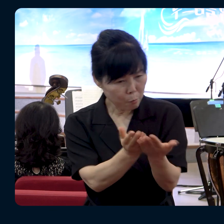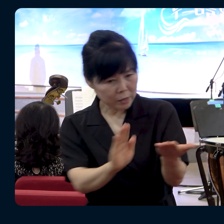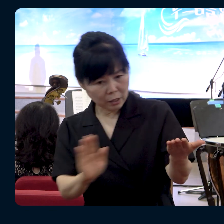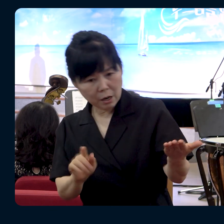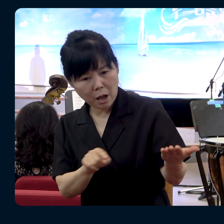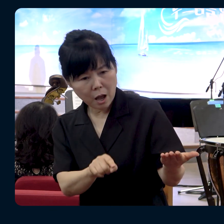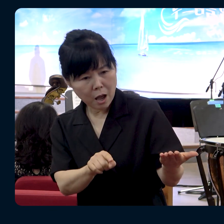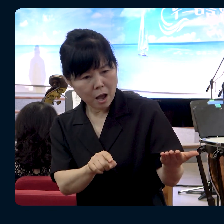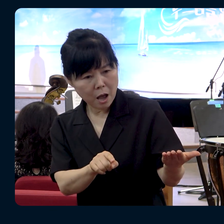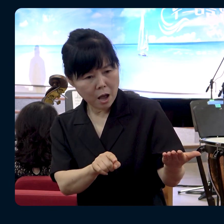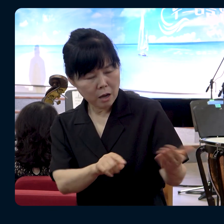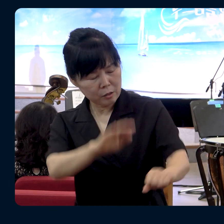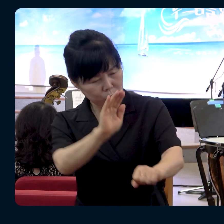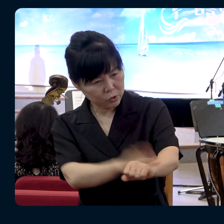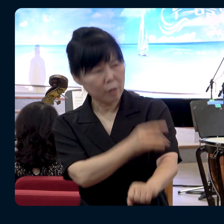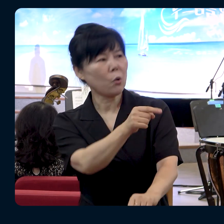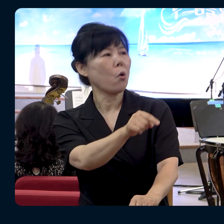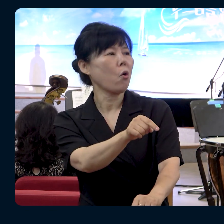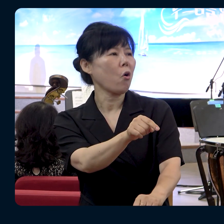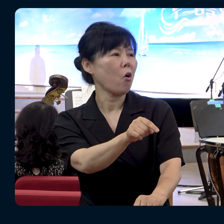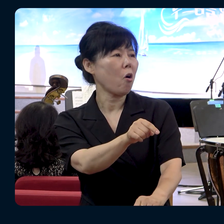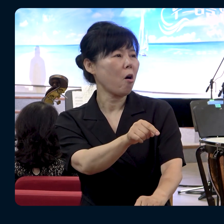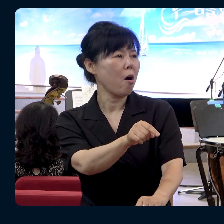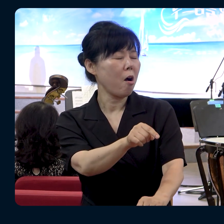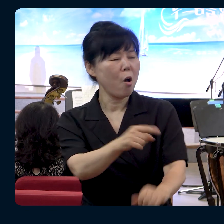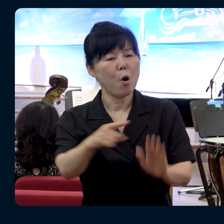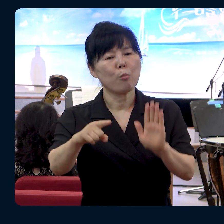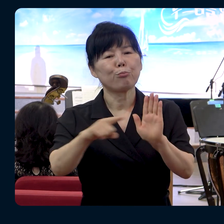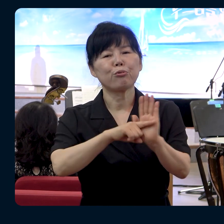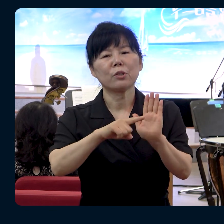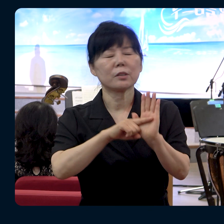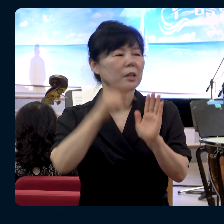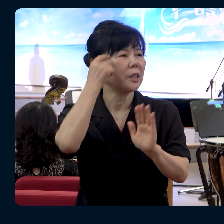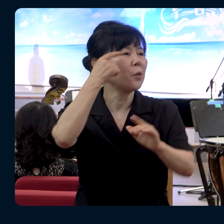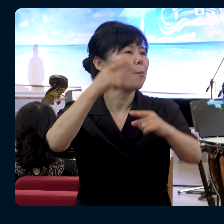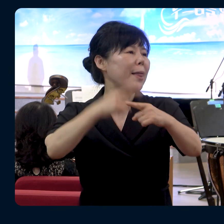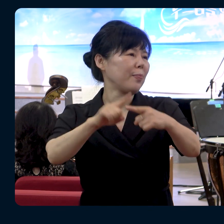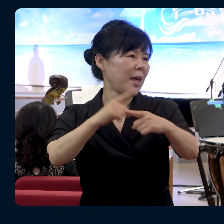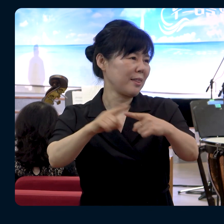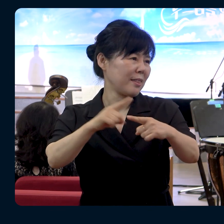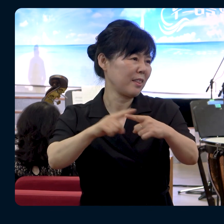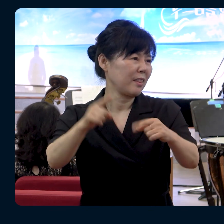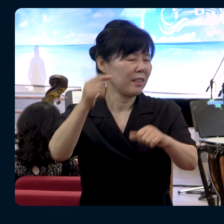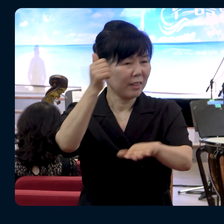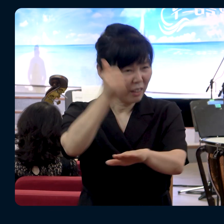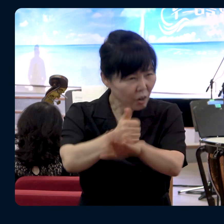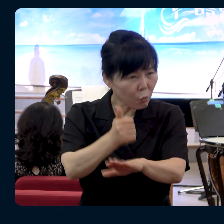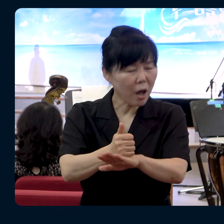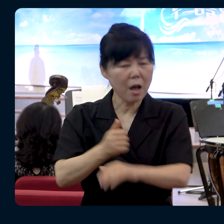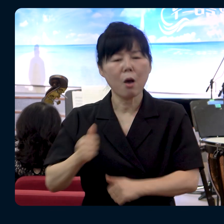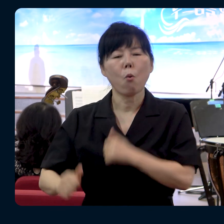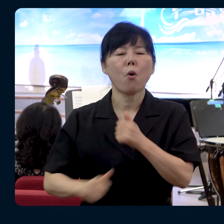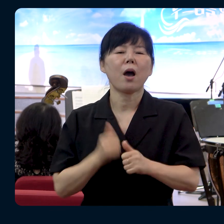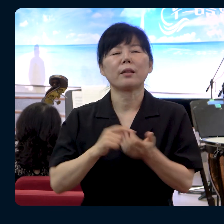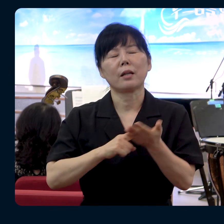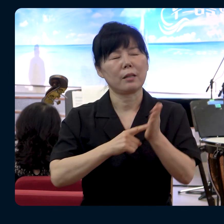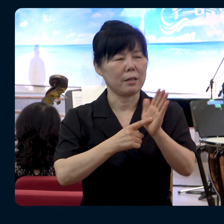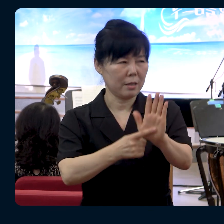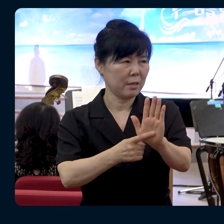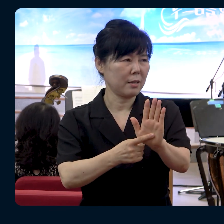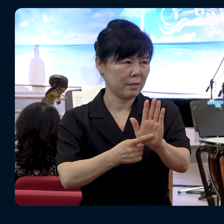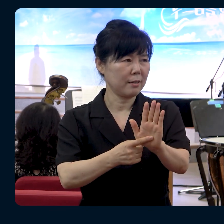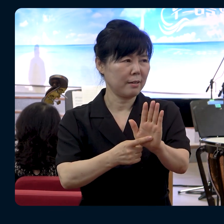저 사람 저렇게 하면 안 되는데 라는 그 부정적인 판단에서 분노는 시작된다라는 것을 알고 있는 것이 굉장히